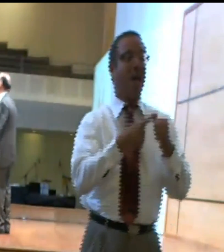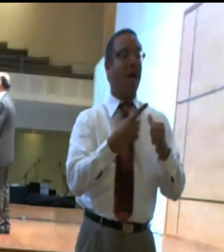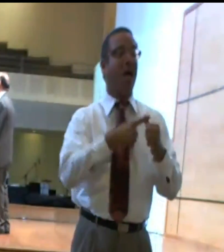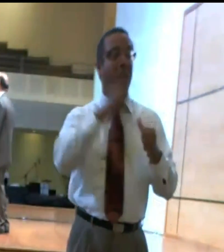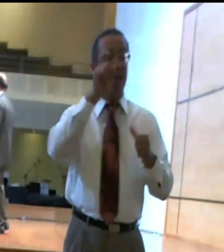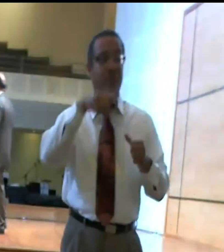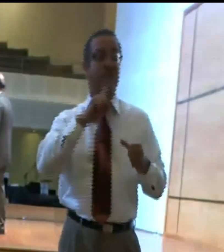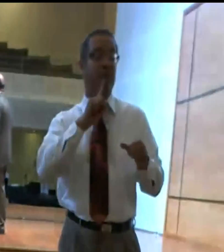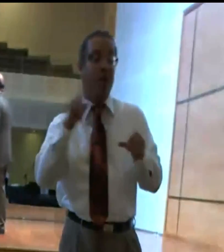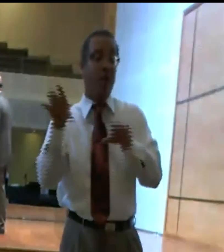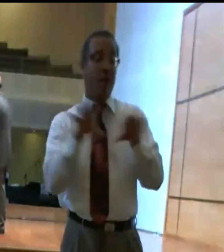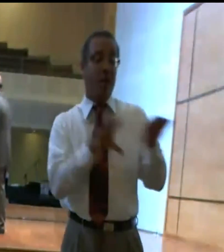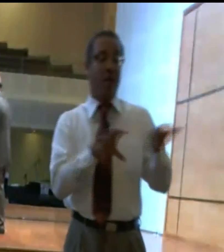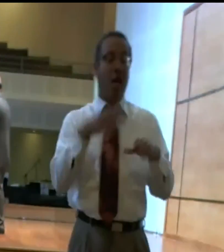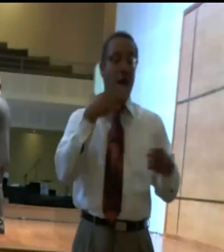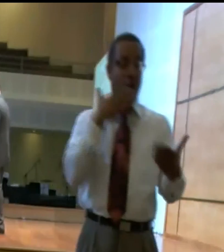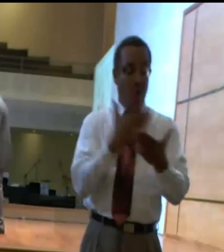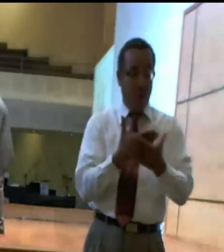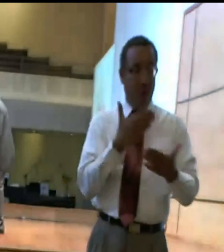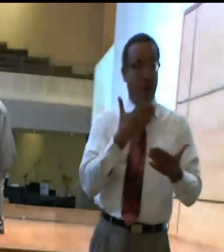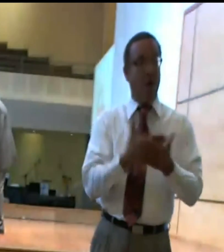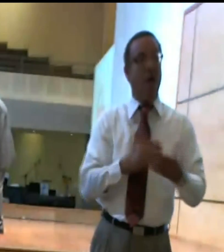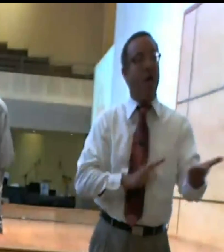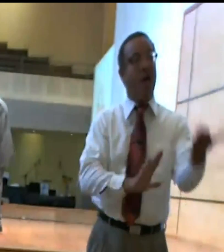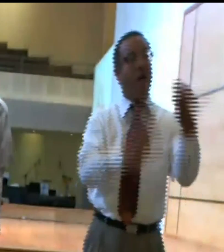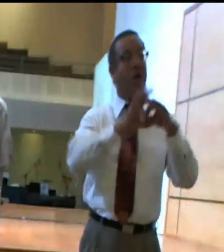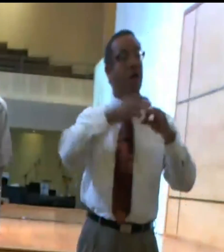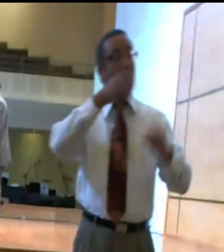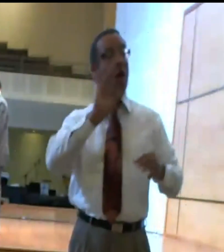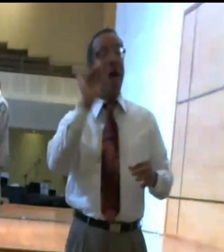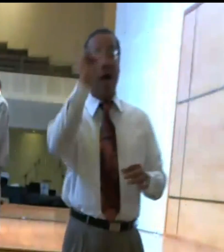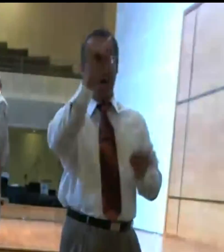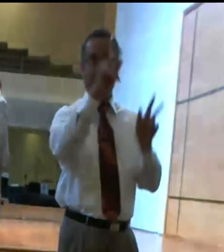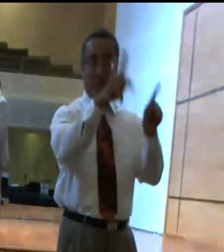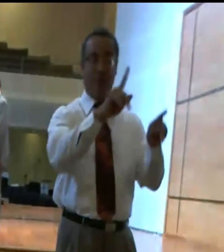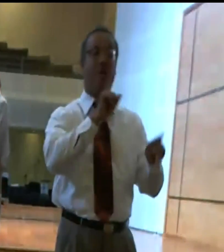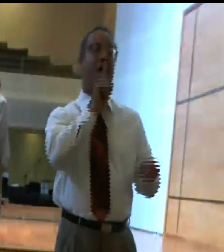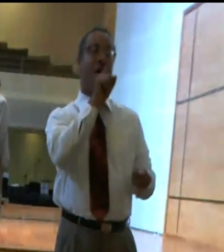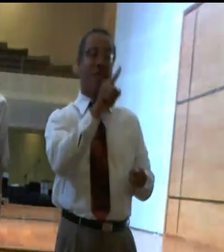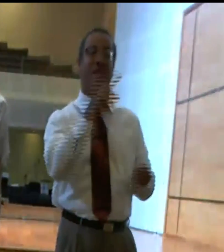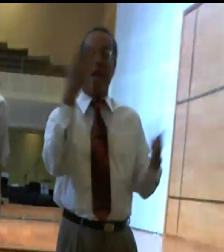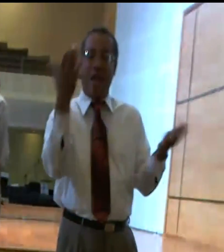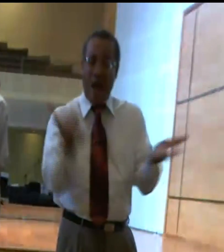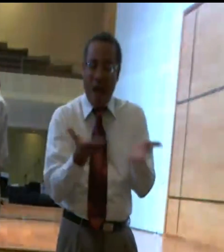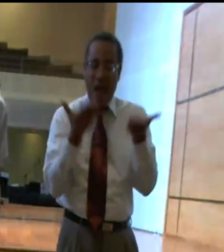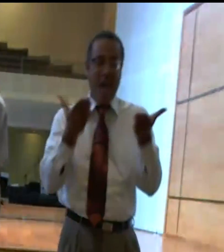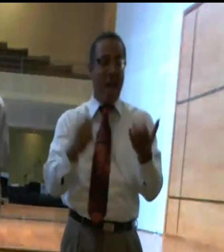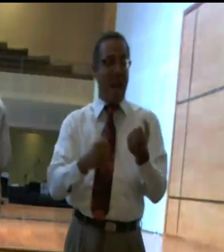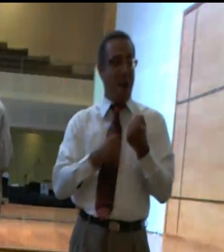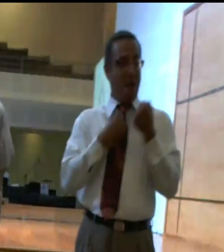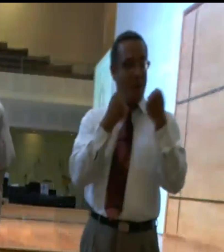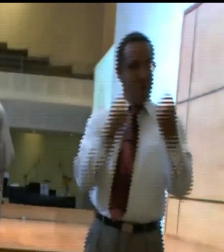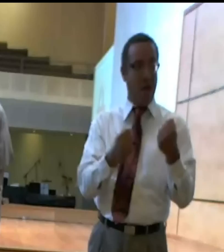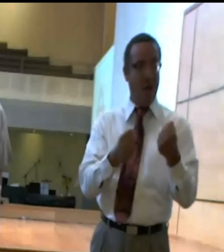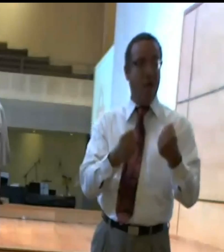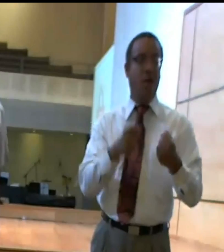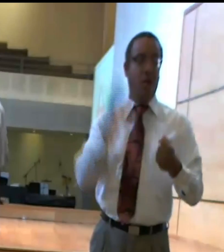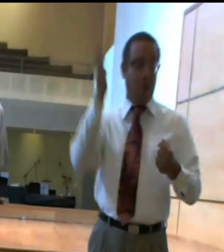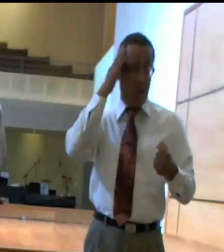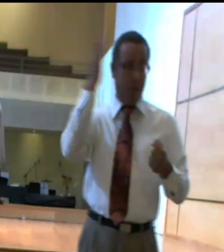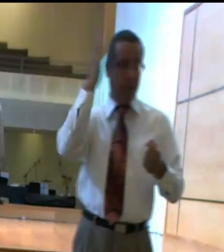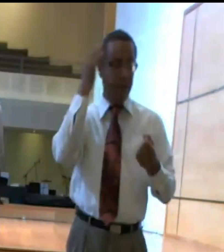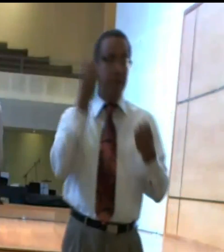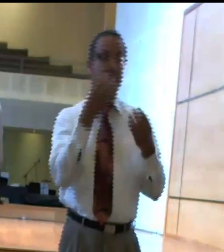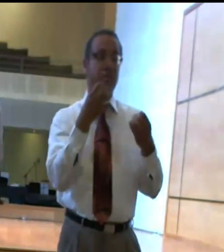que debemos actuar con prudencia delante de aquellos que están en el poder, tomando en cuenta